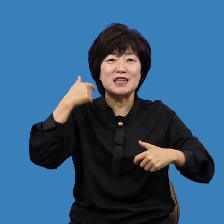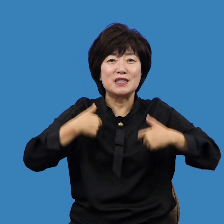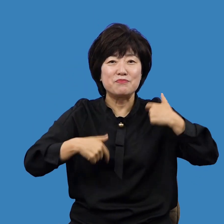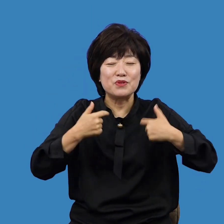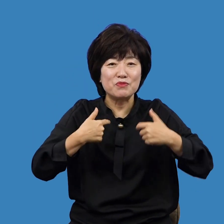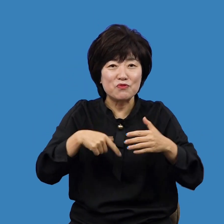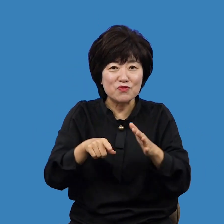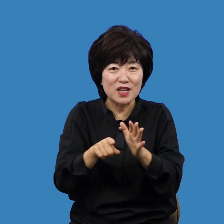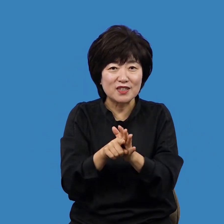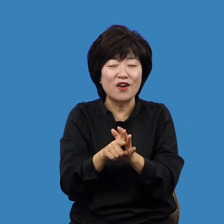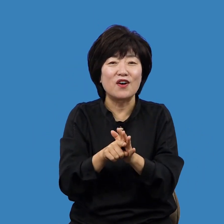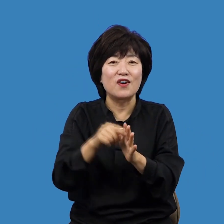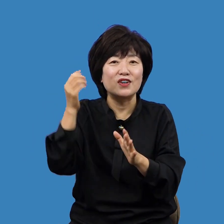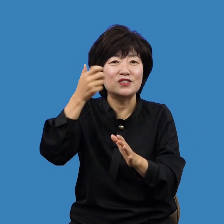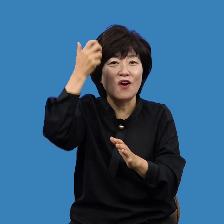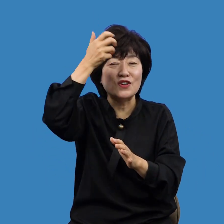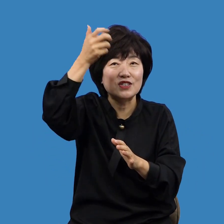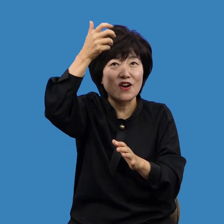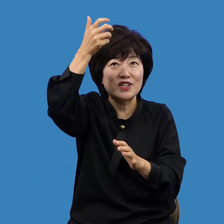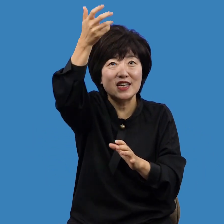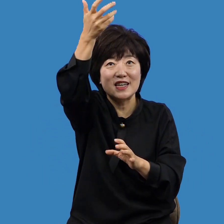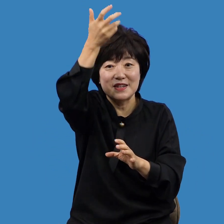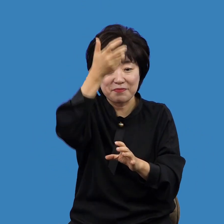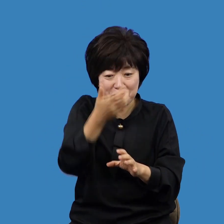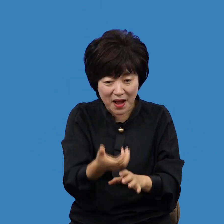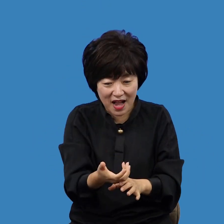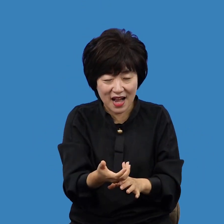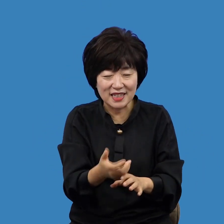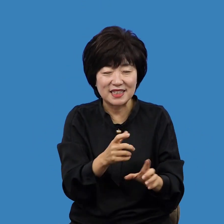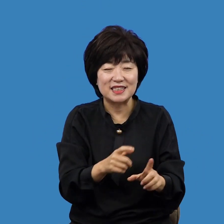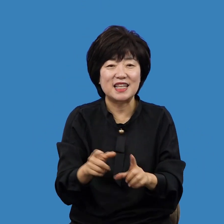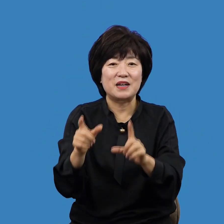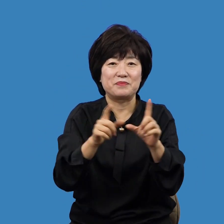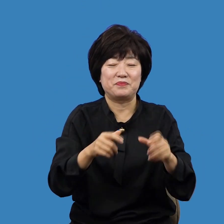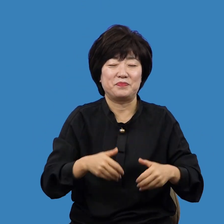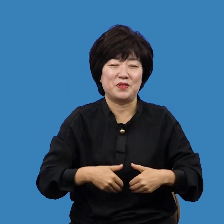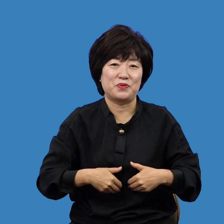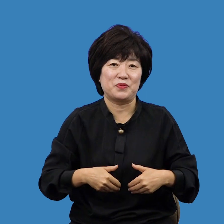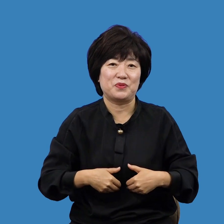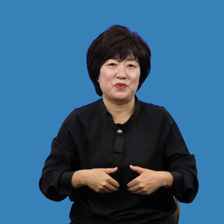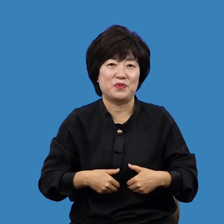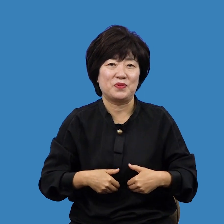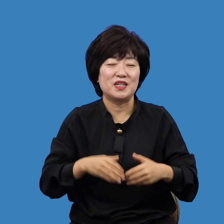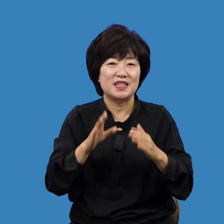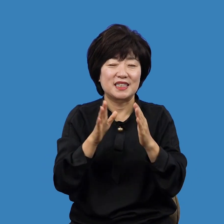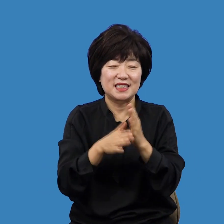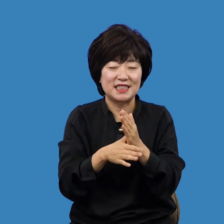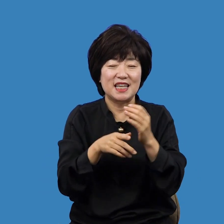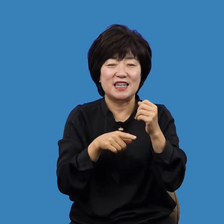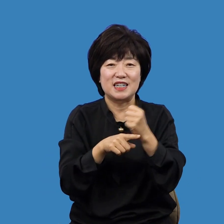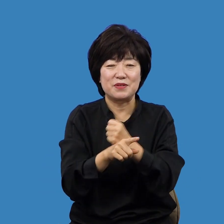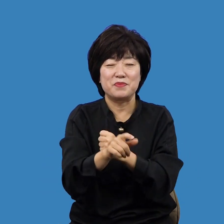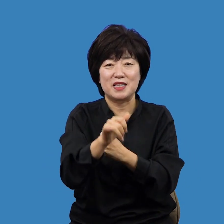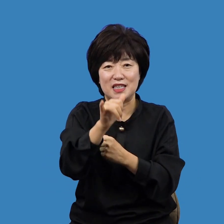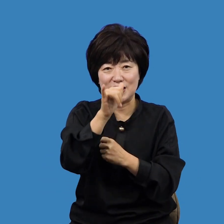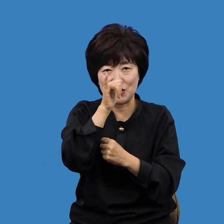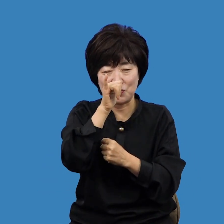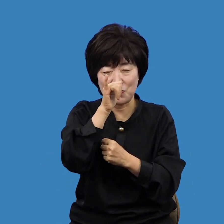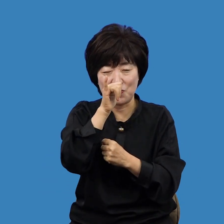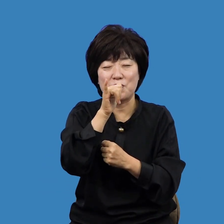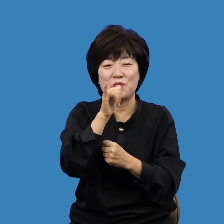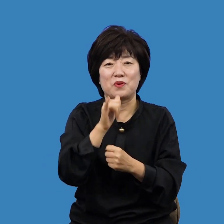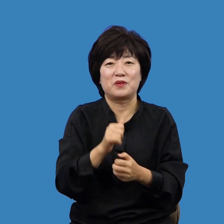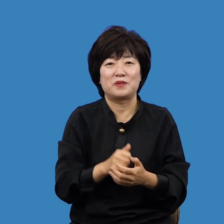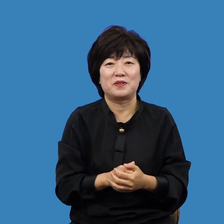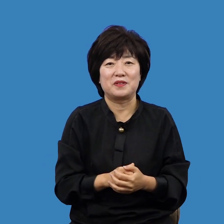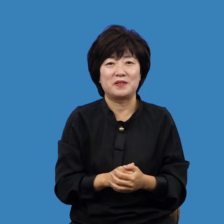성령이 그 카이로스가 임팩트하는 삶을 살아야 되는 거예요. 그래야 거기서부터 의미가 우리 안으로 들어오고 흘러가기 시작하는